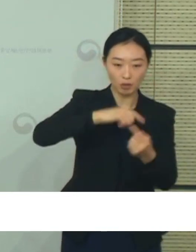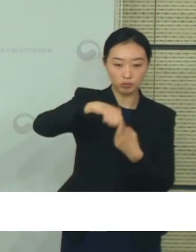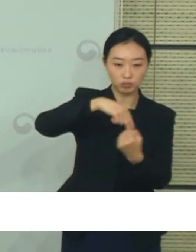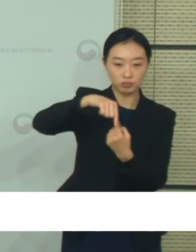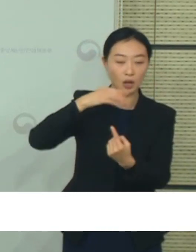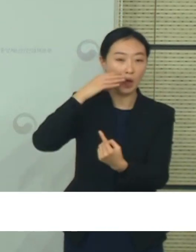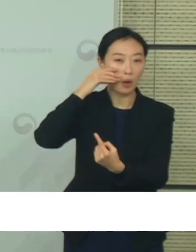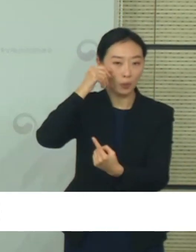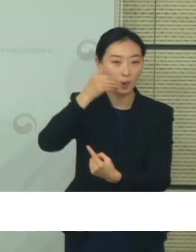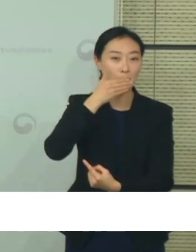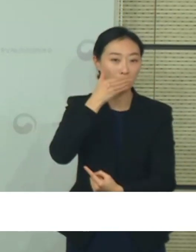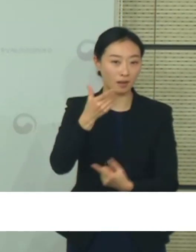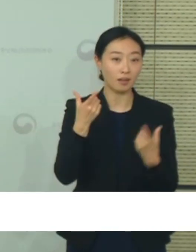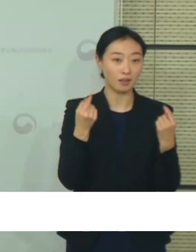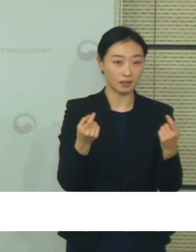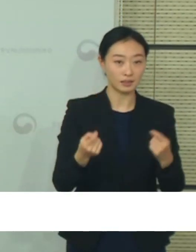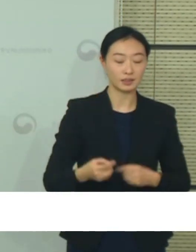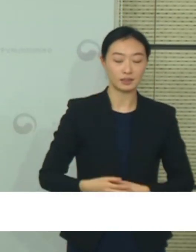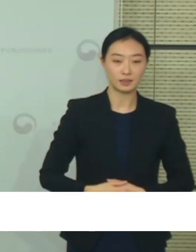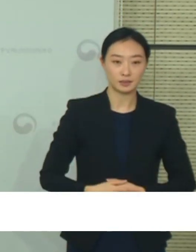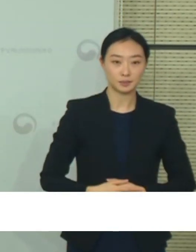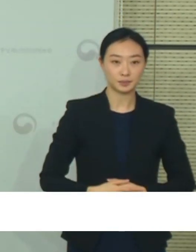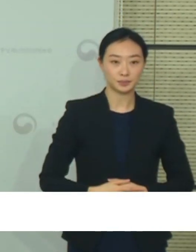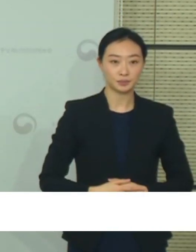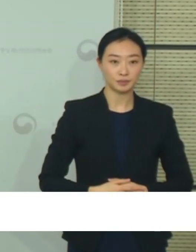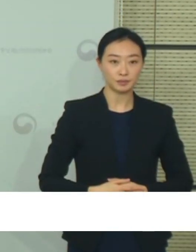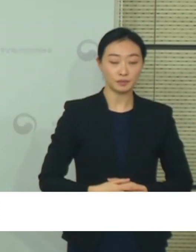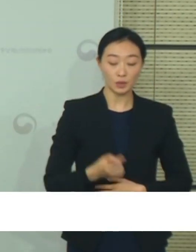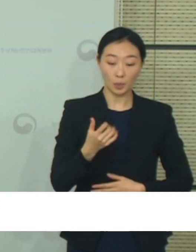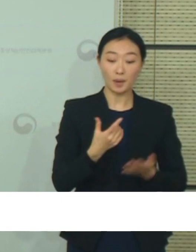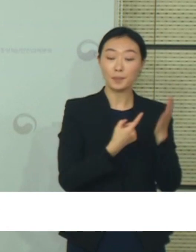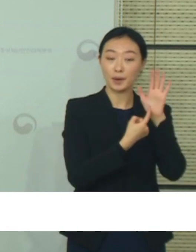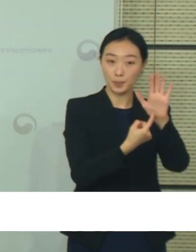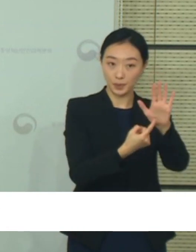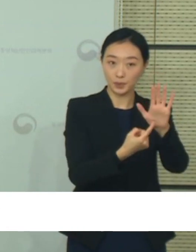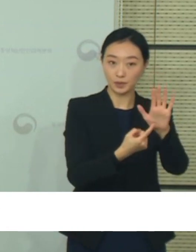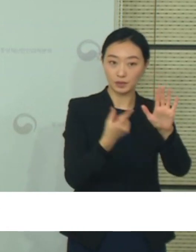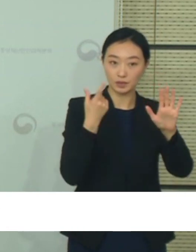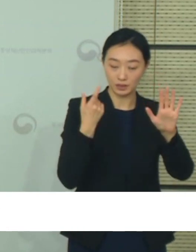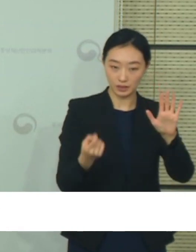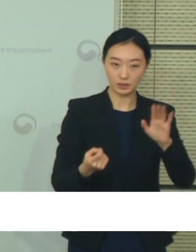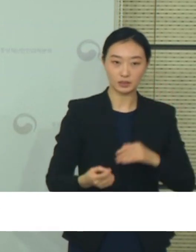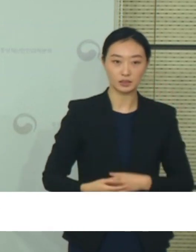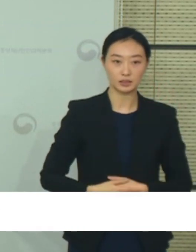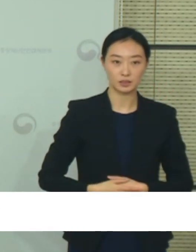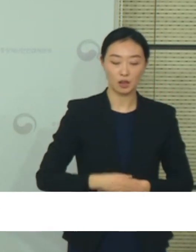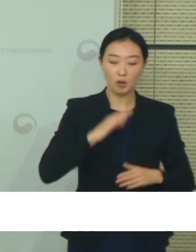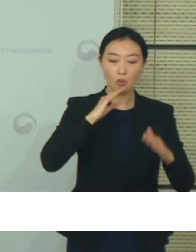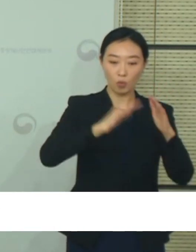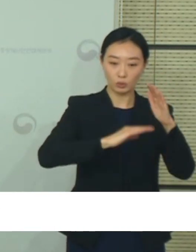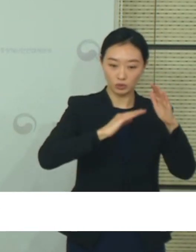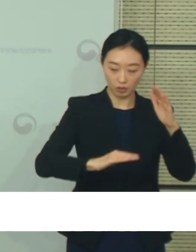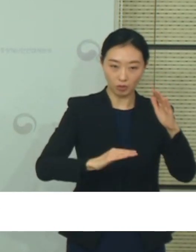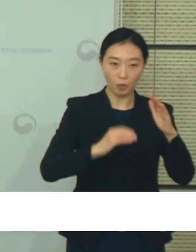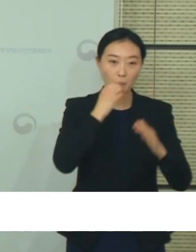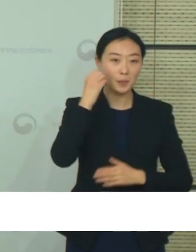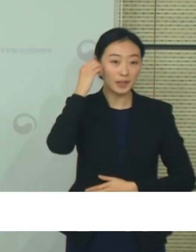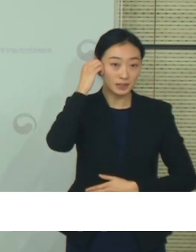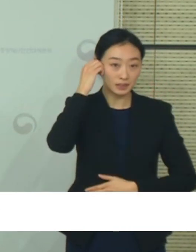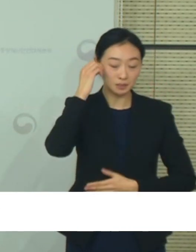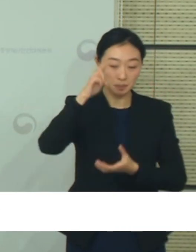것으로 생각이 되고 있습니다. 아까 발표드렸듯이 공적 판매처로 유통되는 그